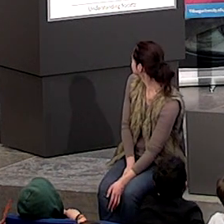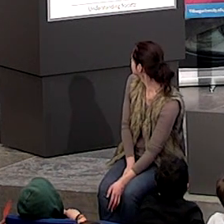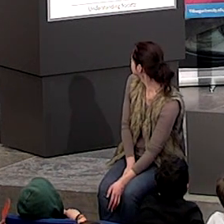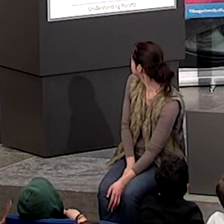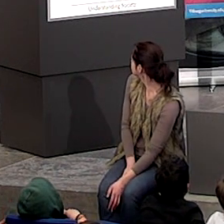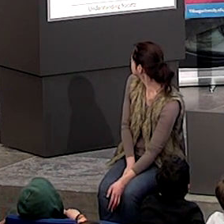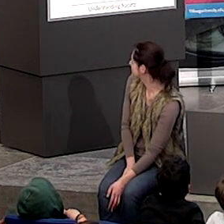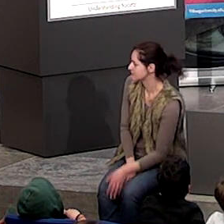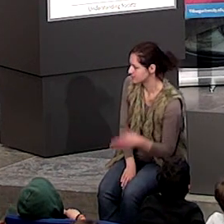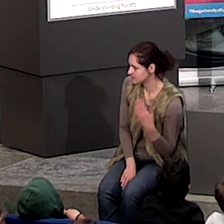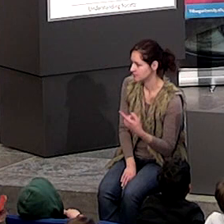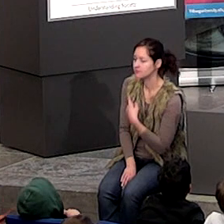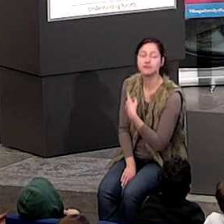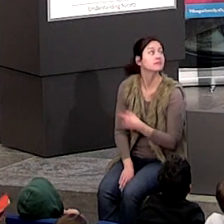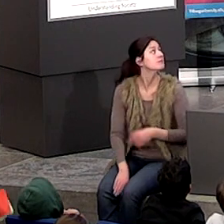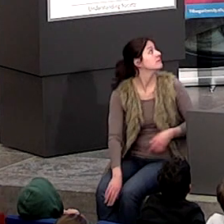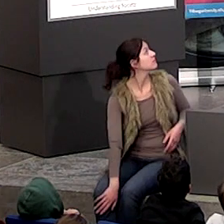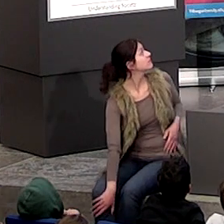Dat is hem.